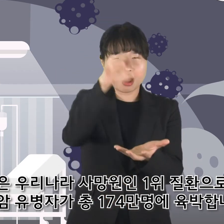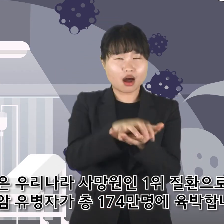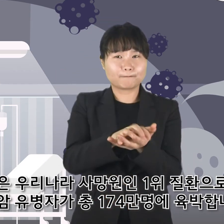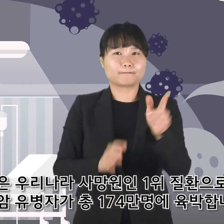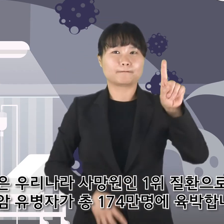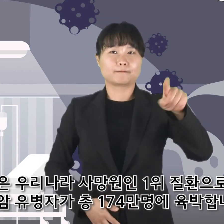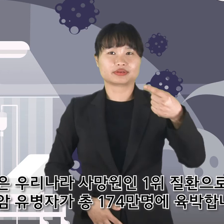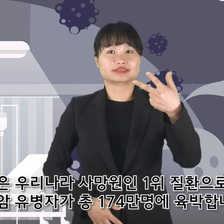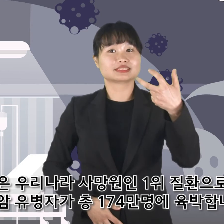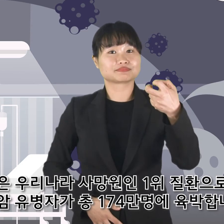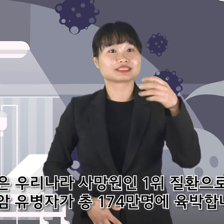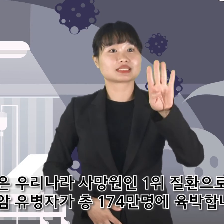육박합니다.